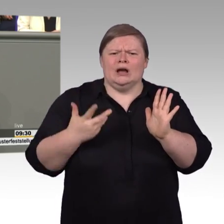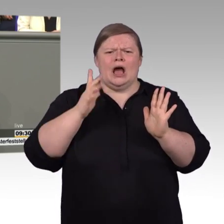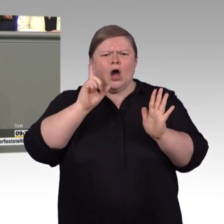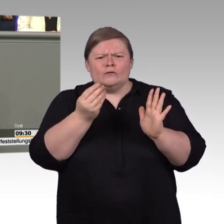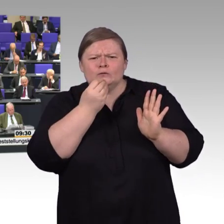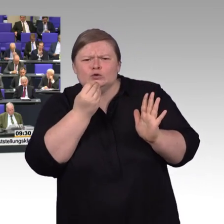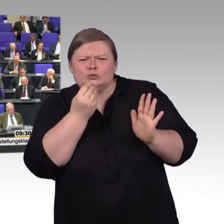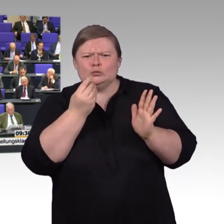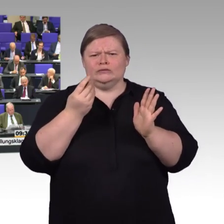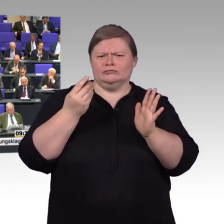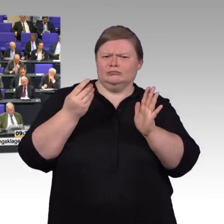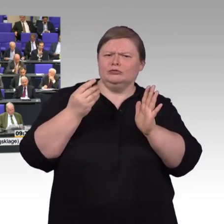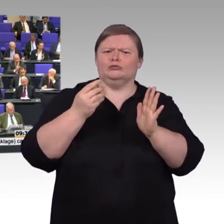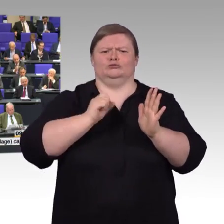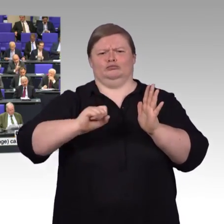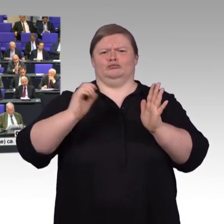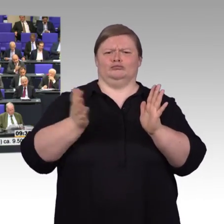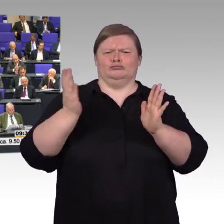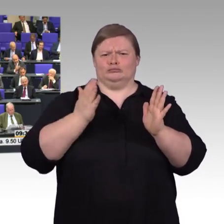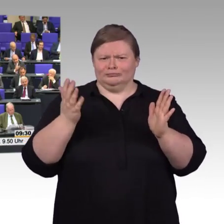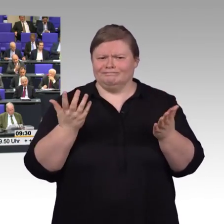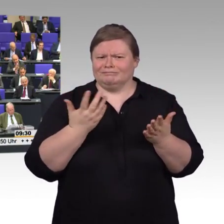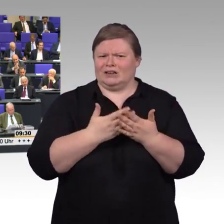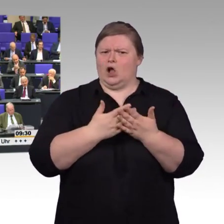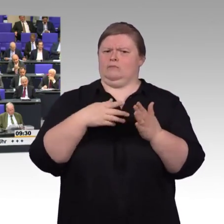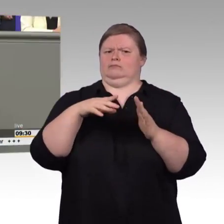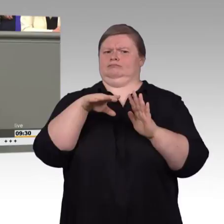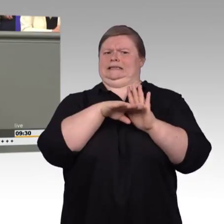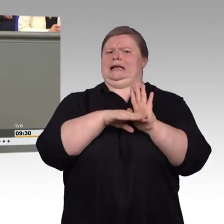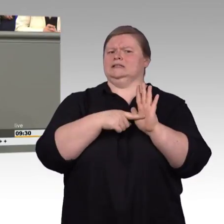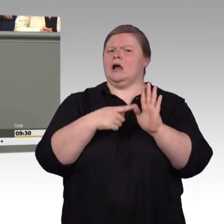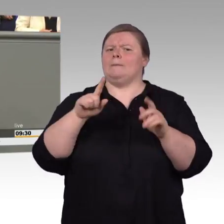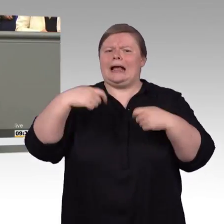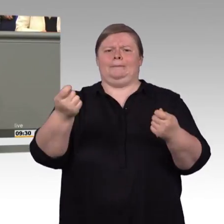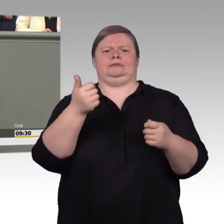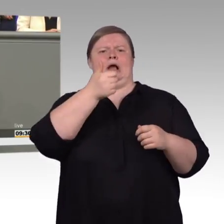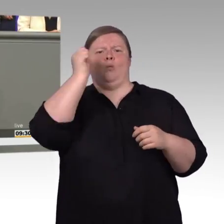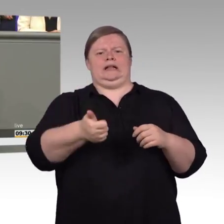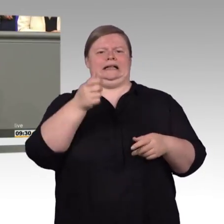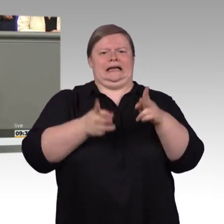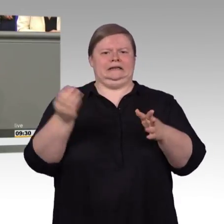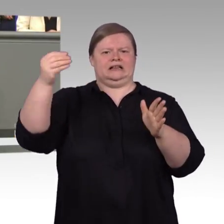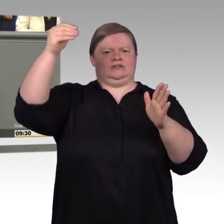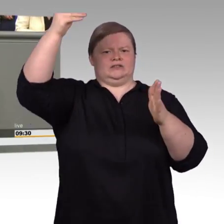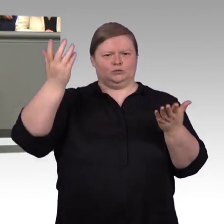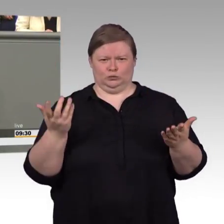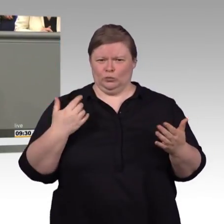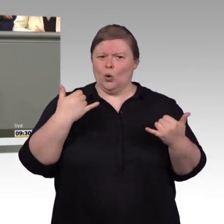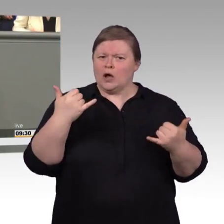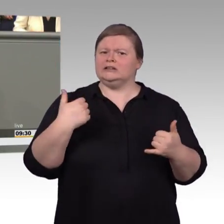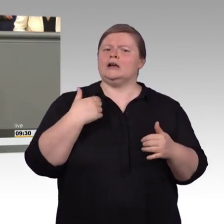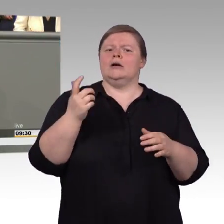Freie Demokraten lehnen diesen Gesetzentwurf ab. Kommen wir zum Antrag der FDP. Seit gut 2 Wochen gilt